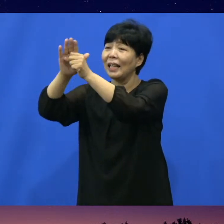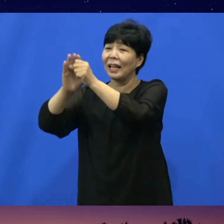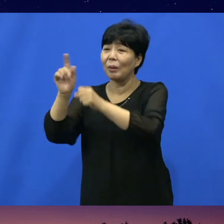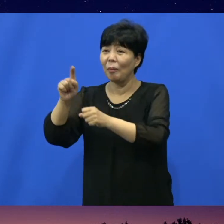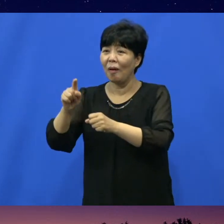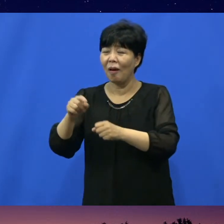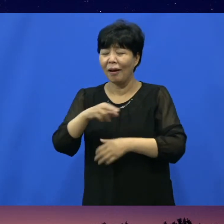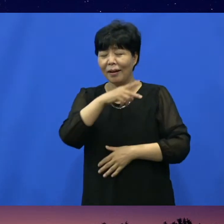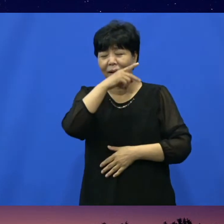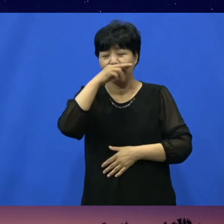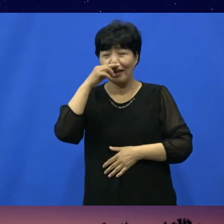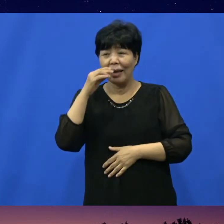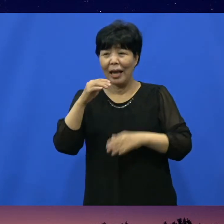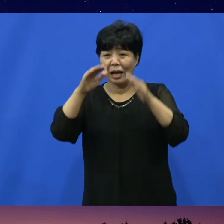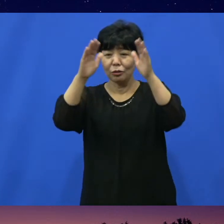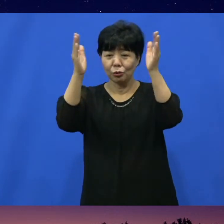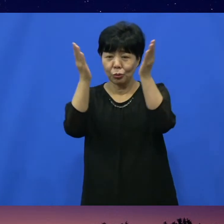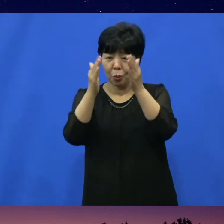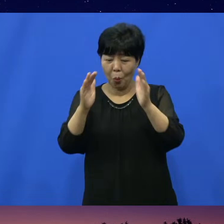깨뜨려 주님에게 부었잖아요.